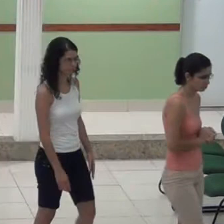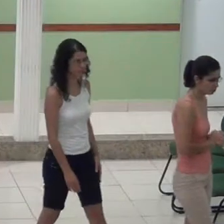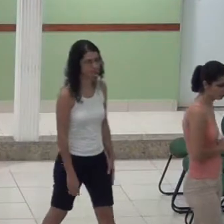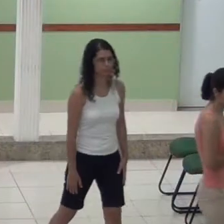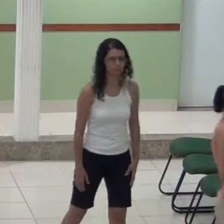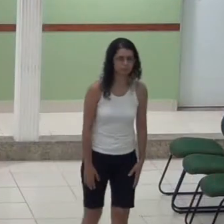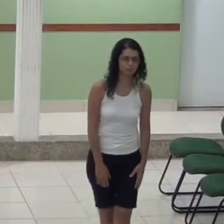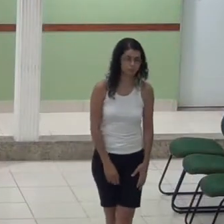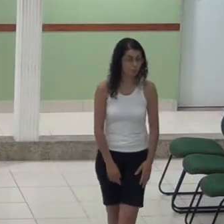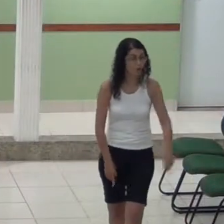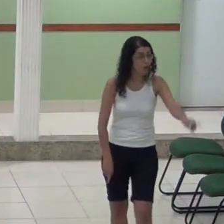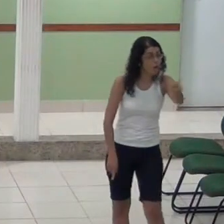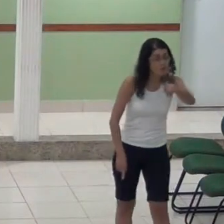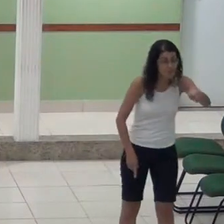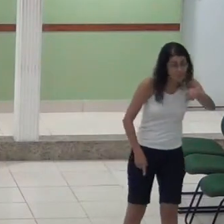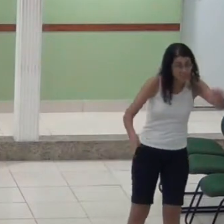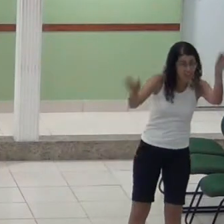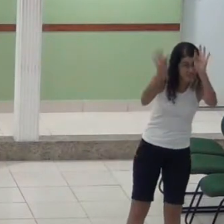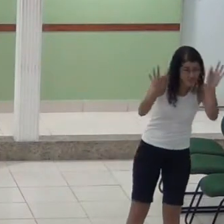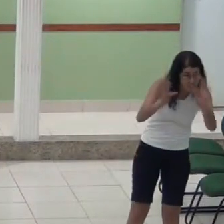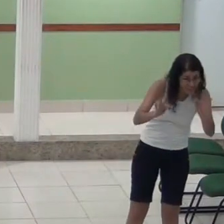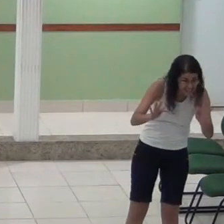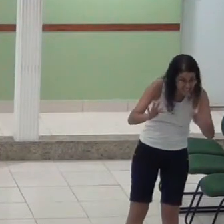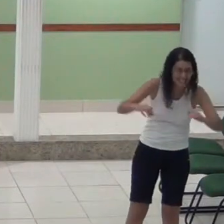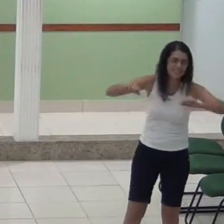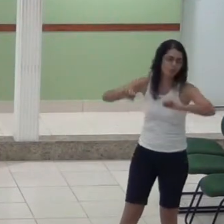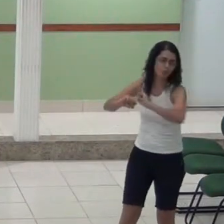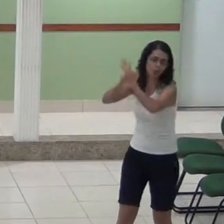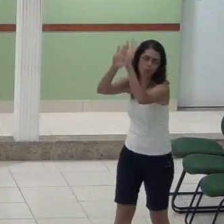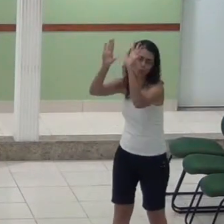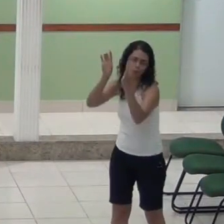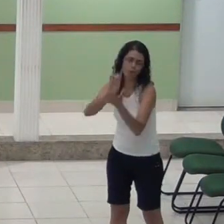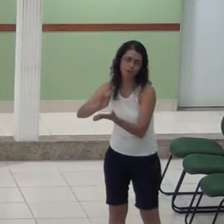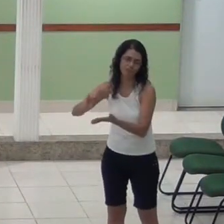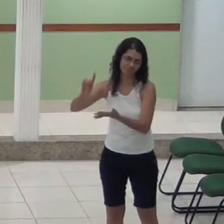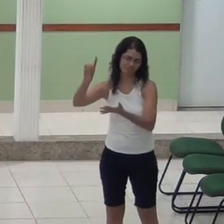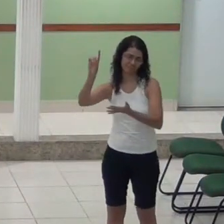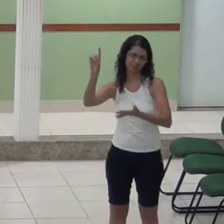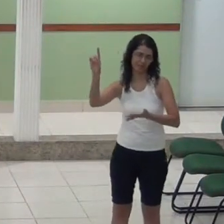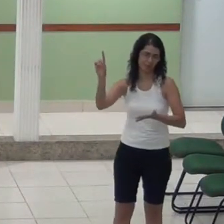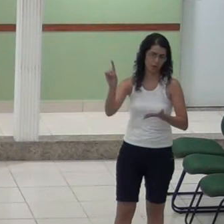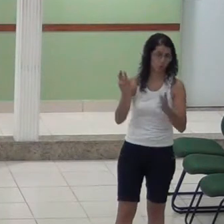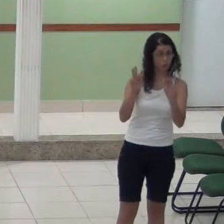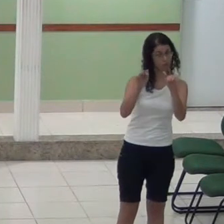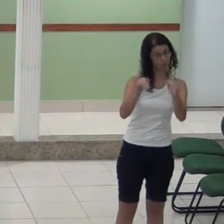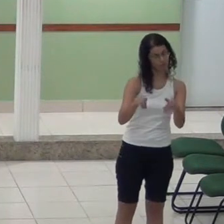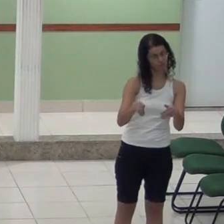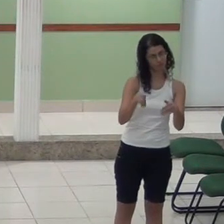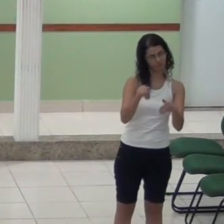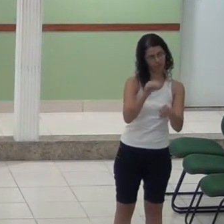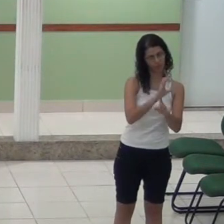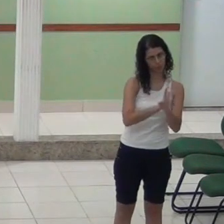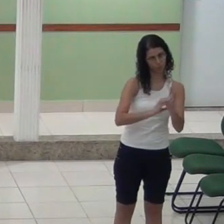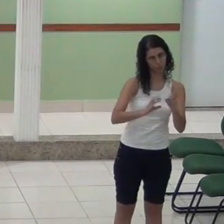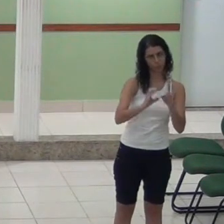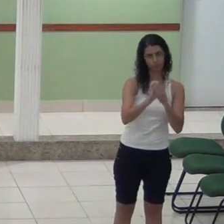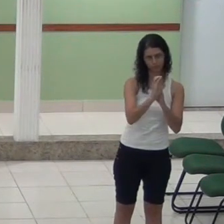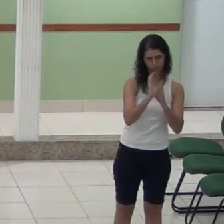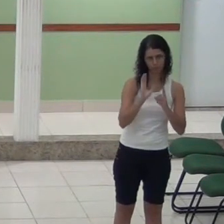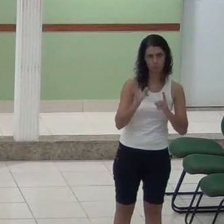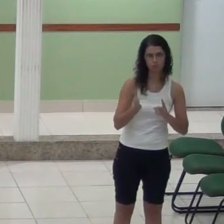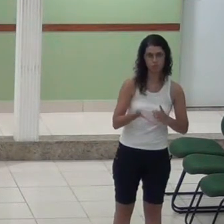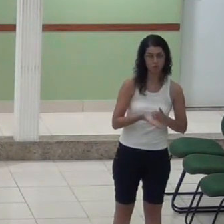Irmãos, você está feliz? Dê um glória a Deus. Nós estamos terminando o culto. Não saia